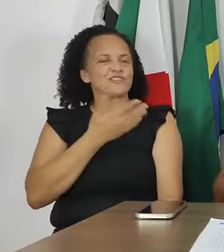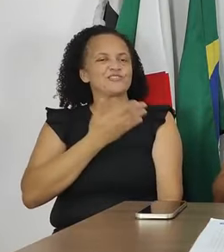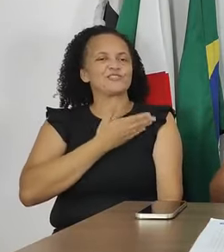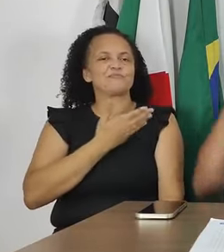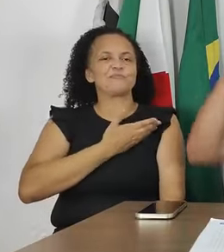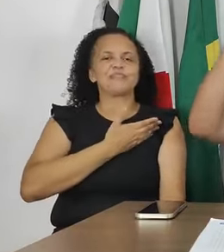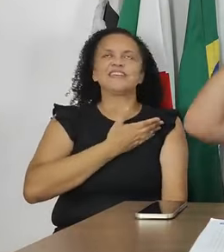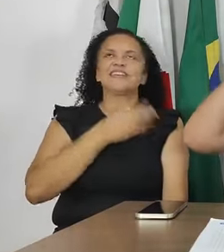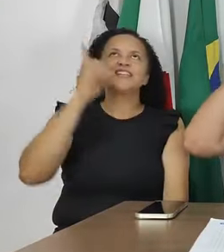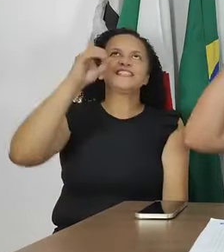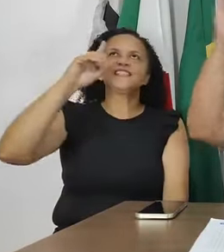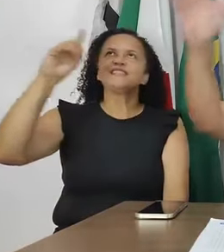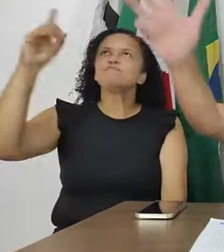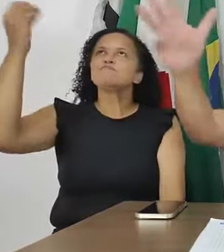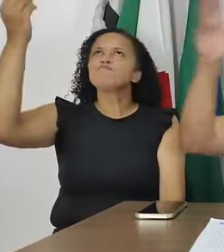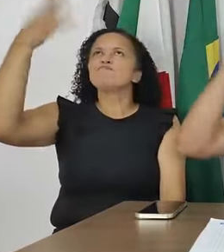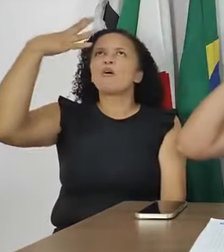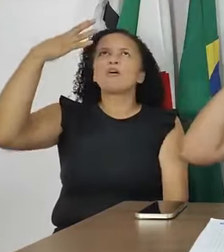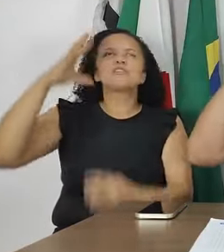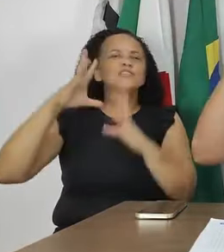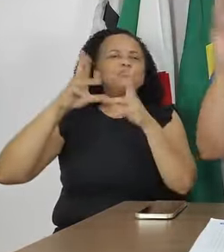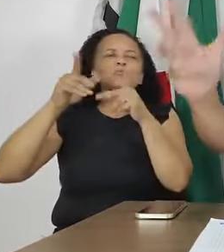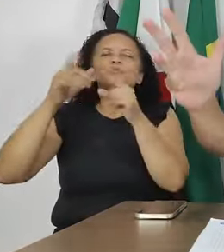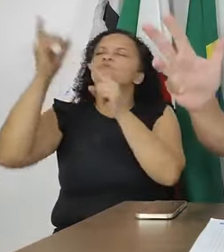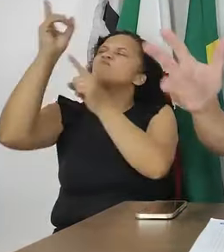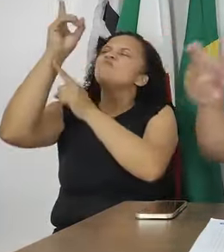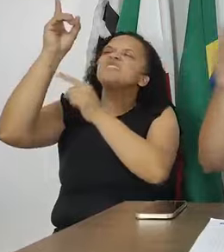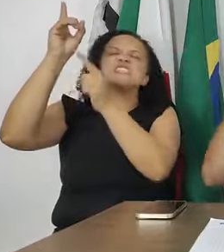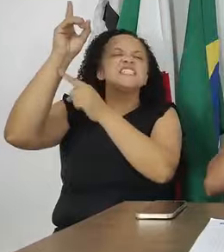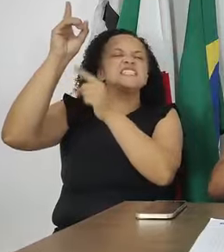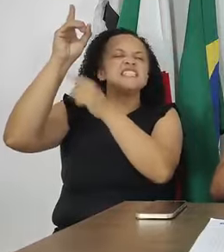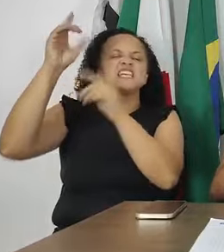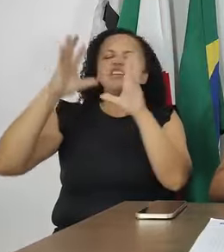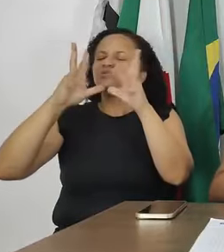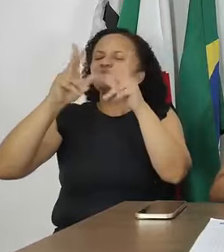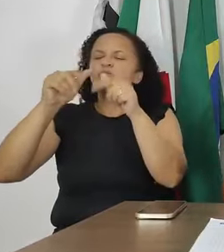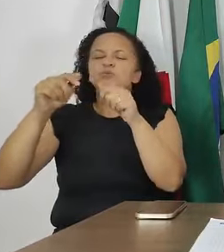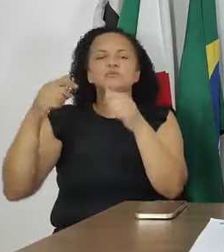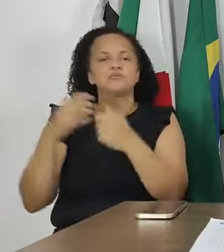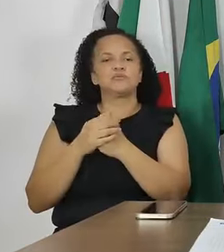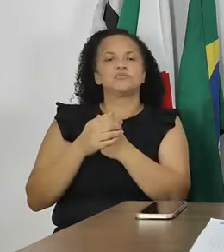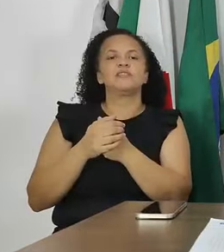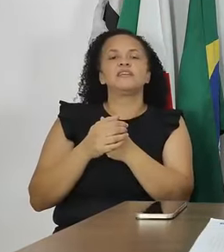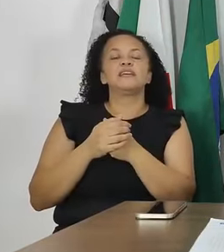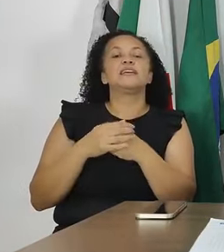me revela todos os seus planos, todos os seus segredos, dando a mim sabedoria